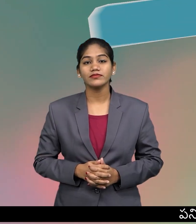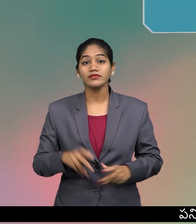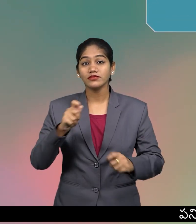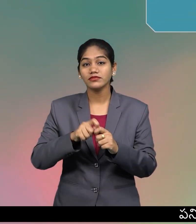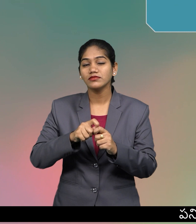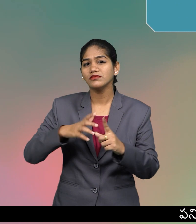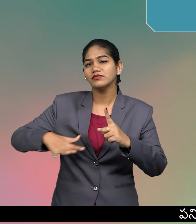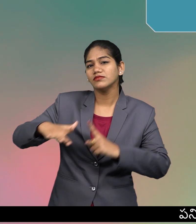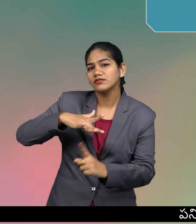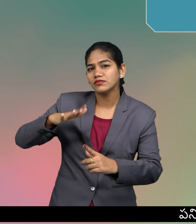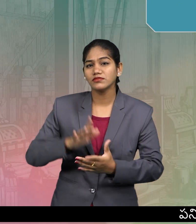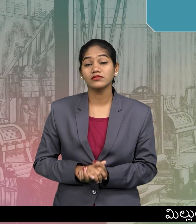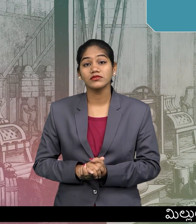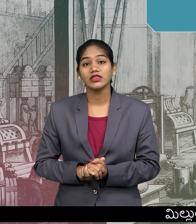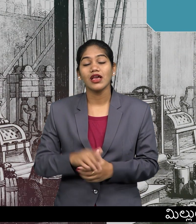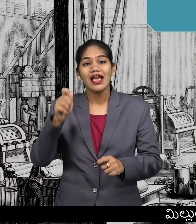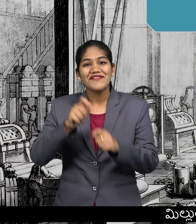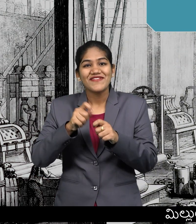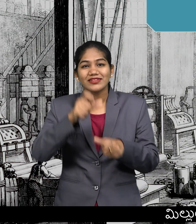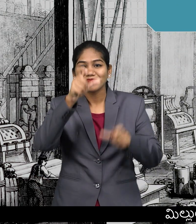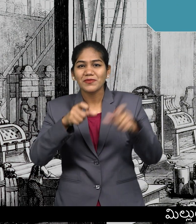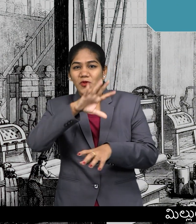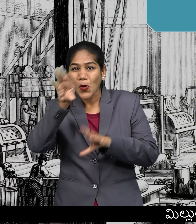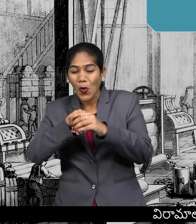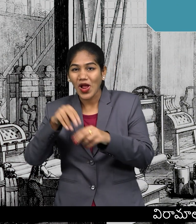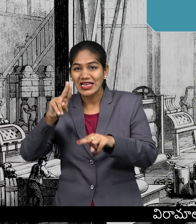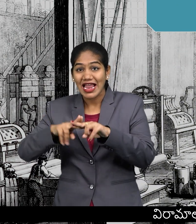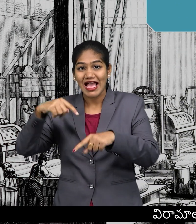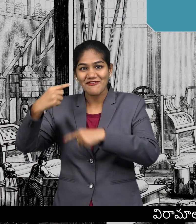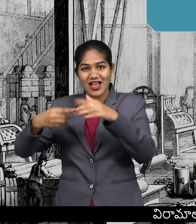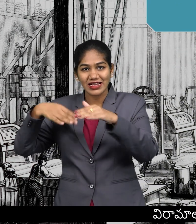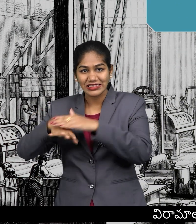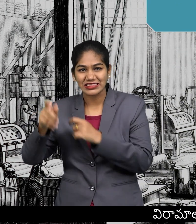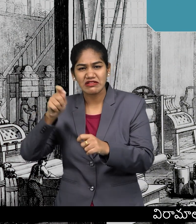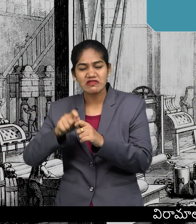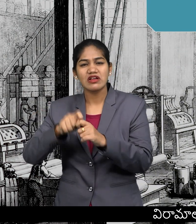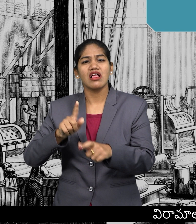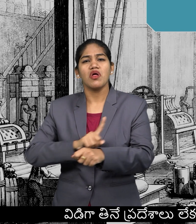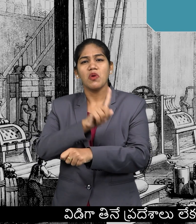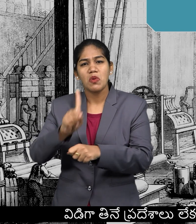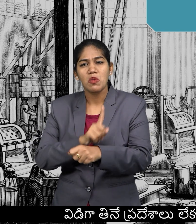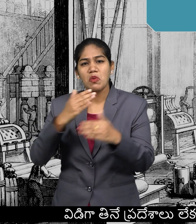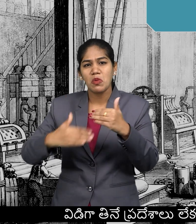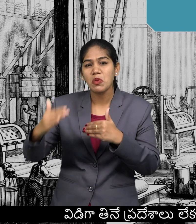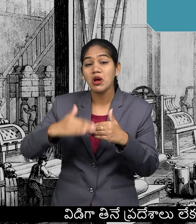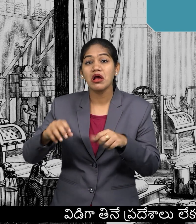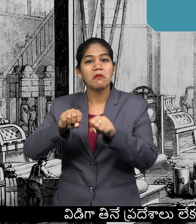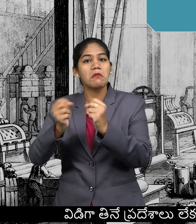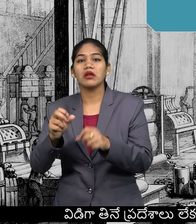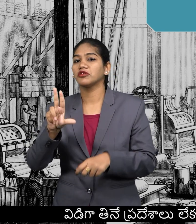పని పరిస్థితులు. మిల్లుల్లోని కార్మికులు విరామాలు లేకుండా లేదా విడిగా తినే ప్రదేశాలు లేకుండా